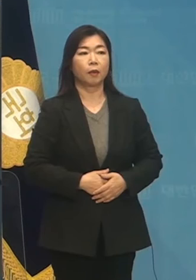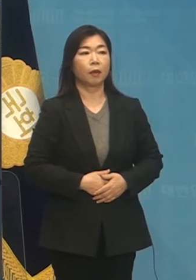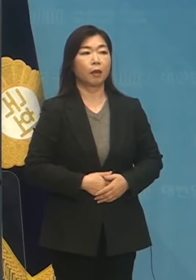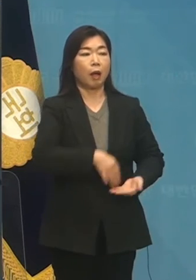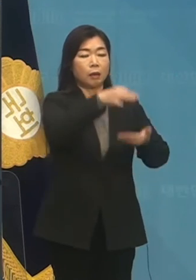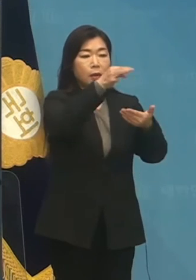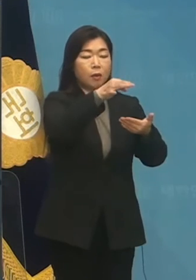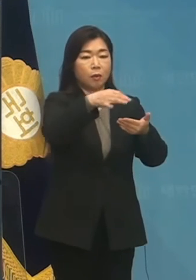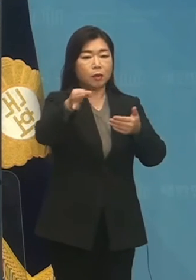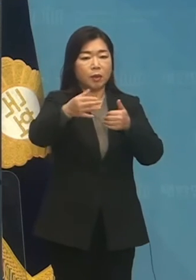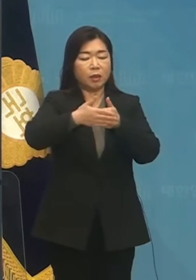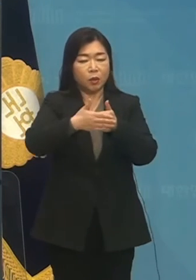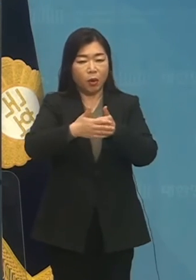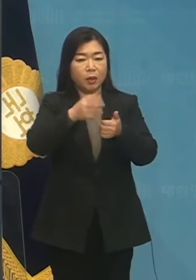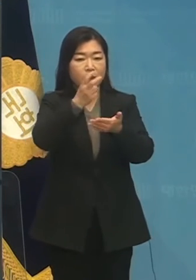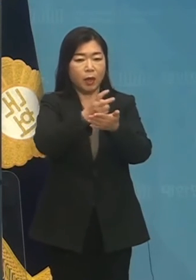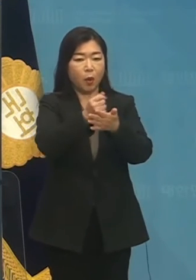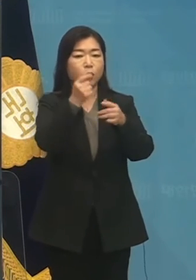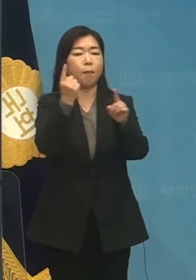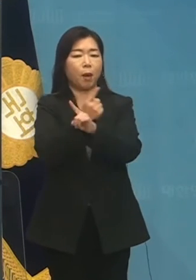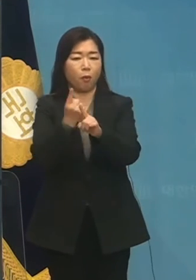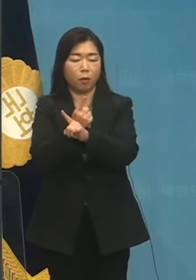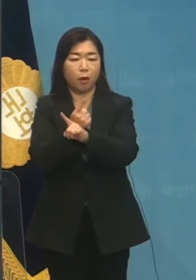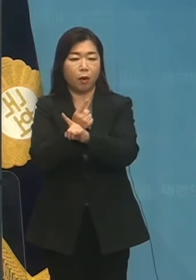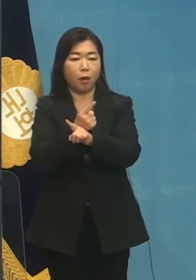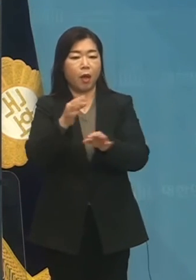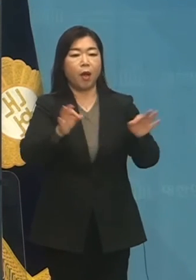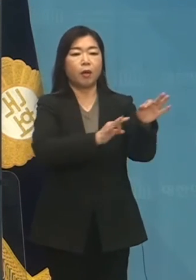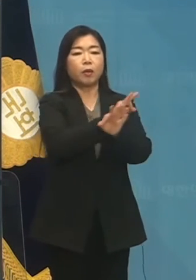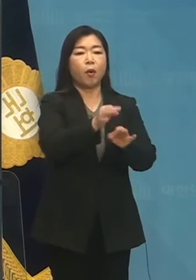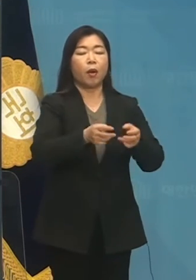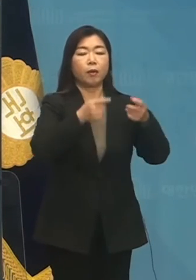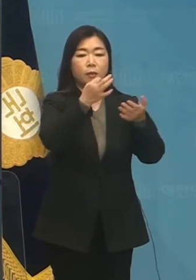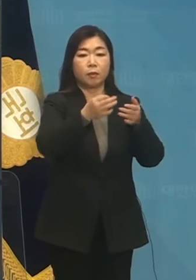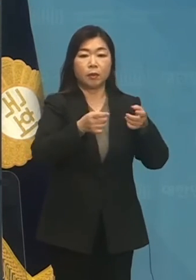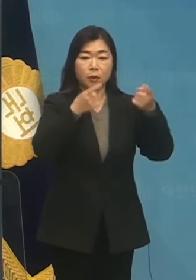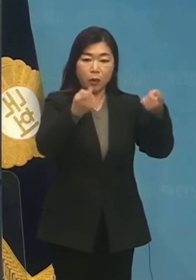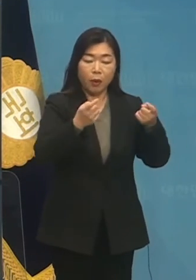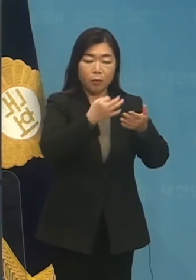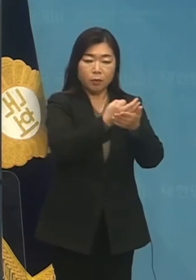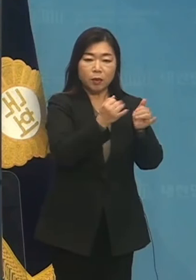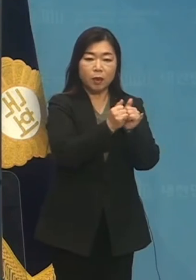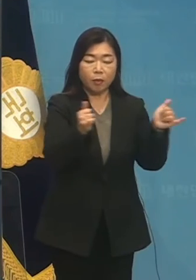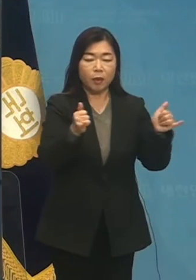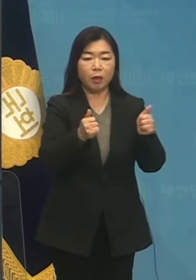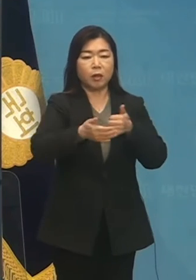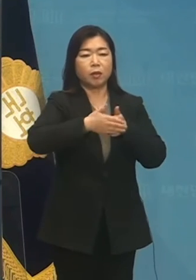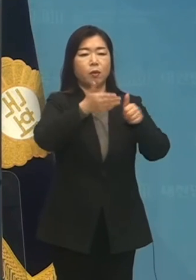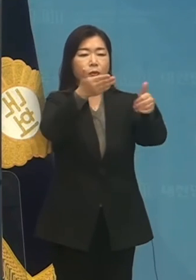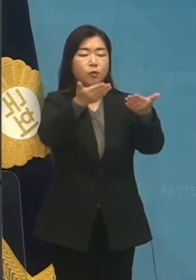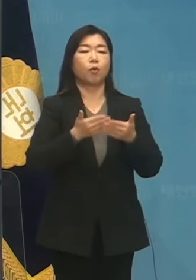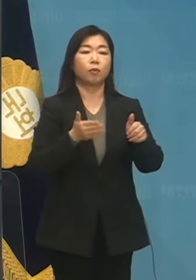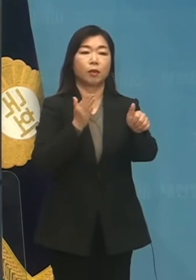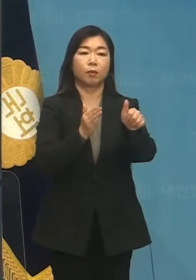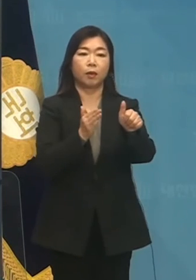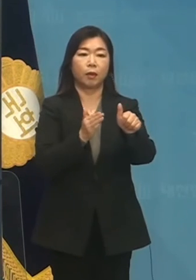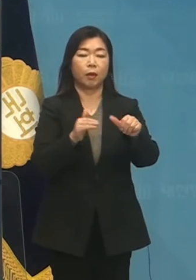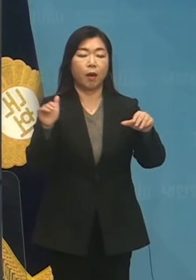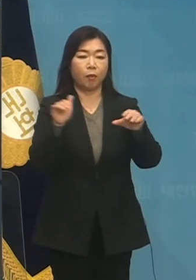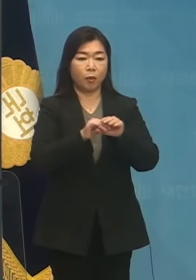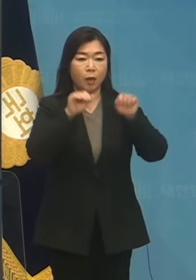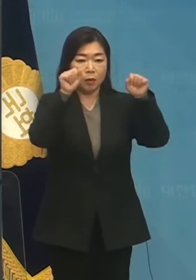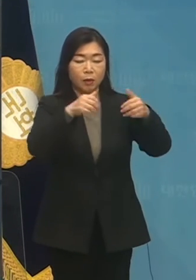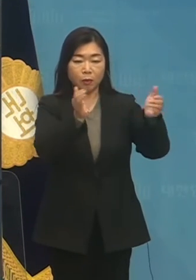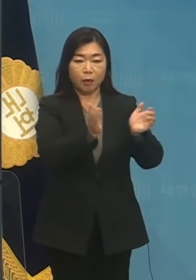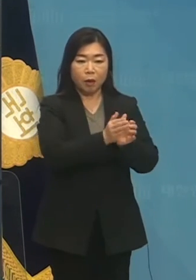재정 및 금융지원 제도 개선을 통한 여행업계 경영유지를 할 수 있도록 지원을 촉구합니다. 문체부는